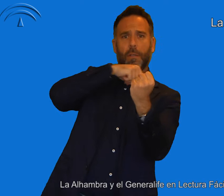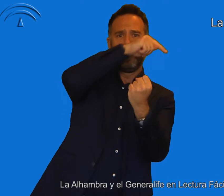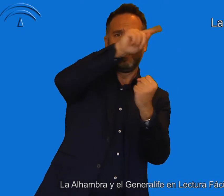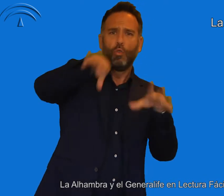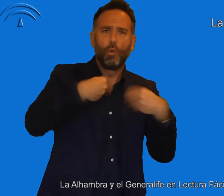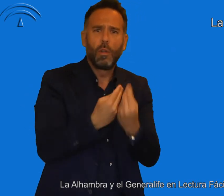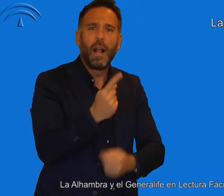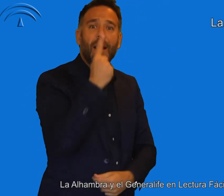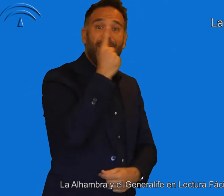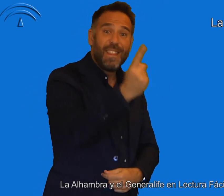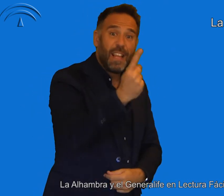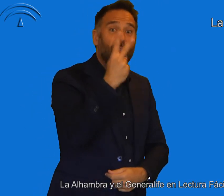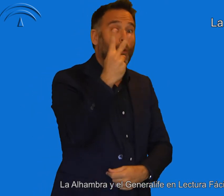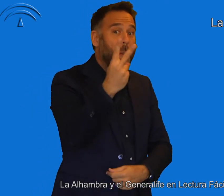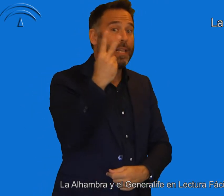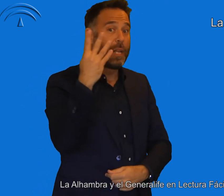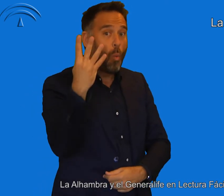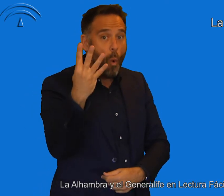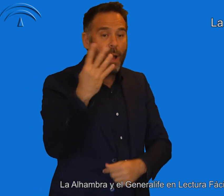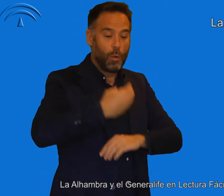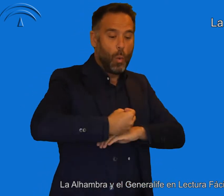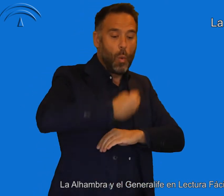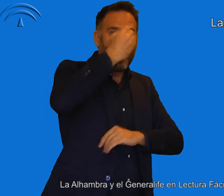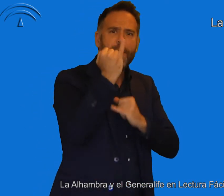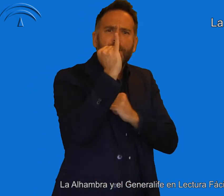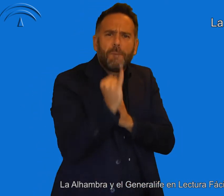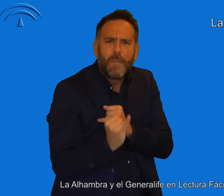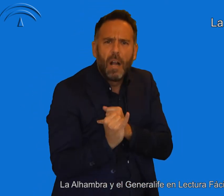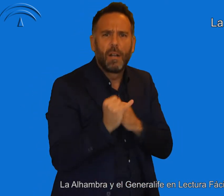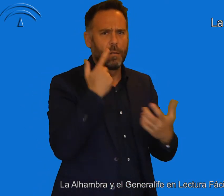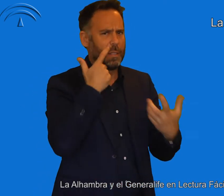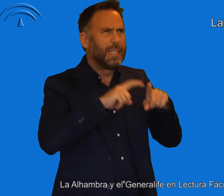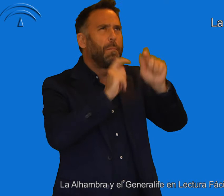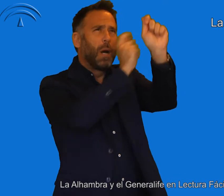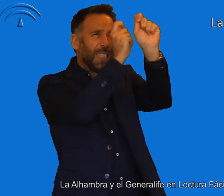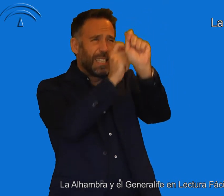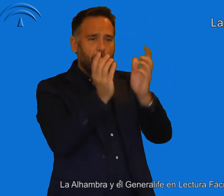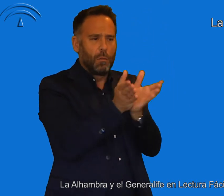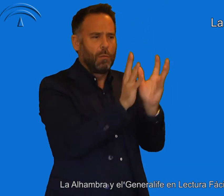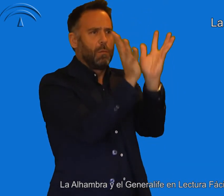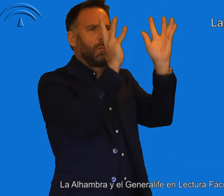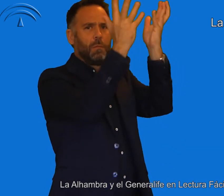Tiene 124 finas columnas nazaríes y adornos calados como el